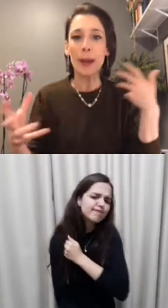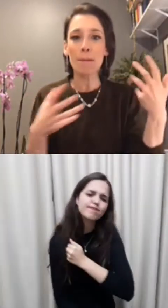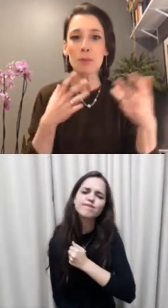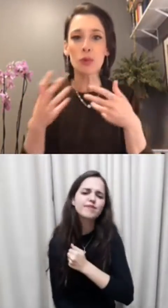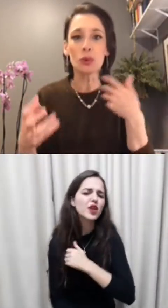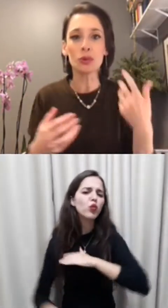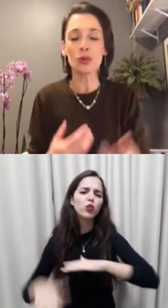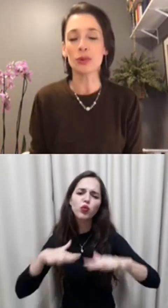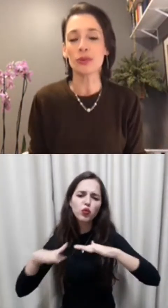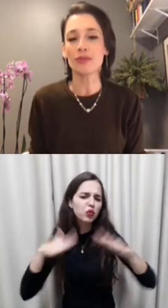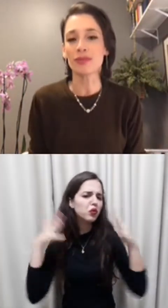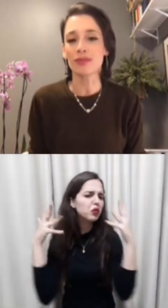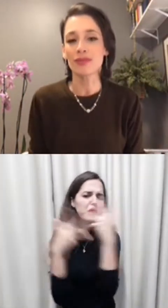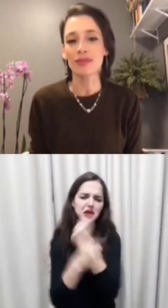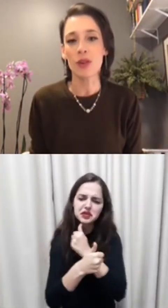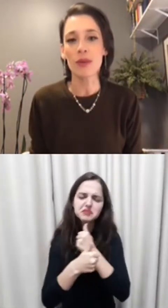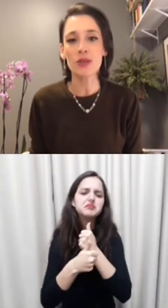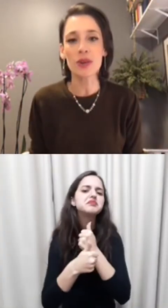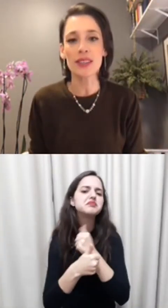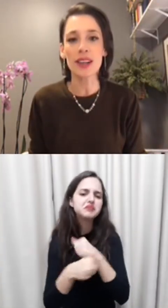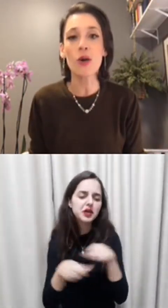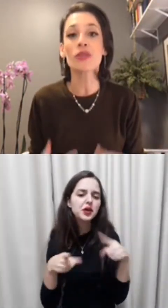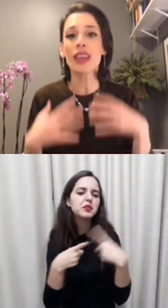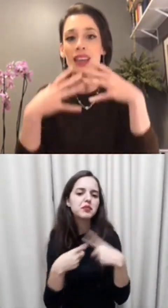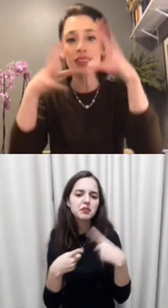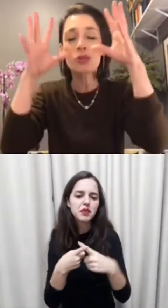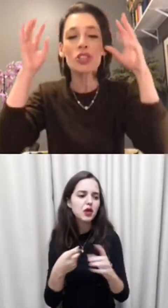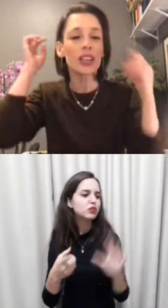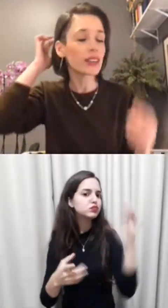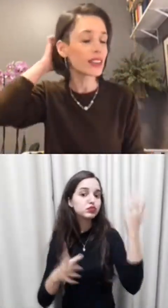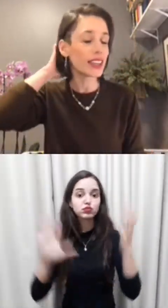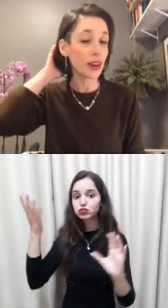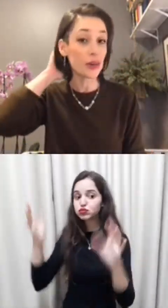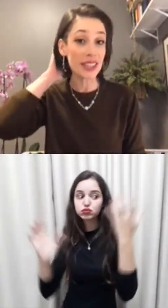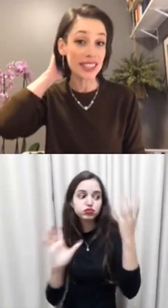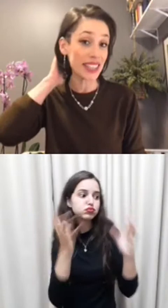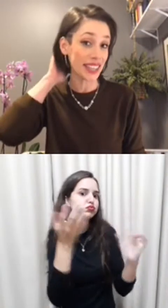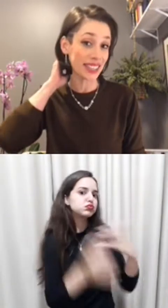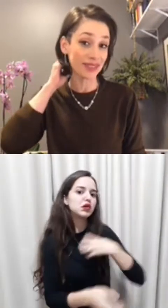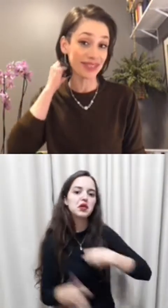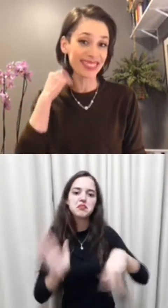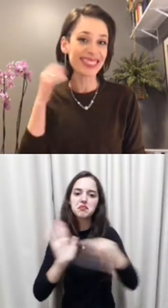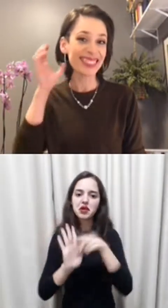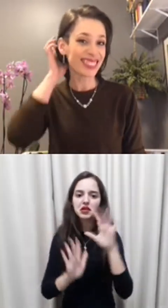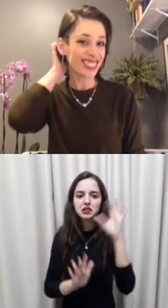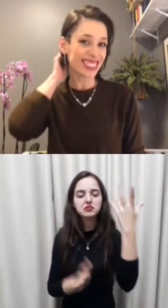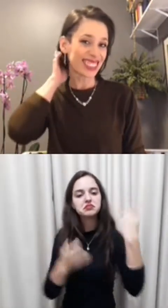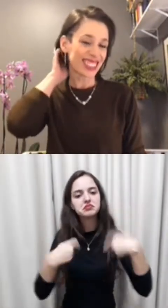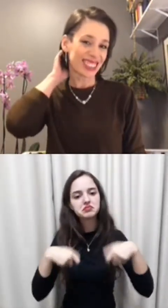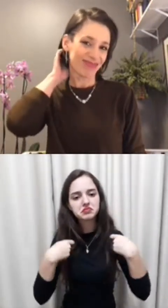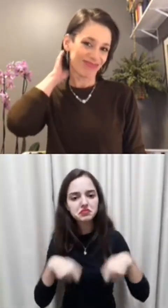né? Como as coisas acontecem do jeito que tem que acontecer.